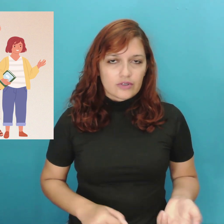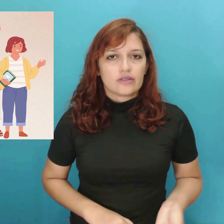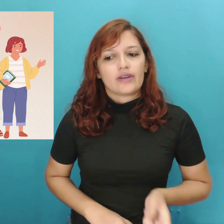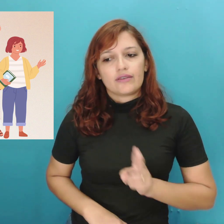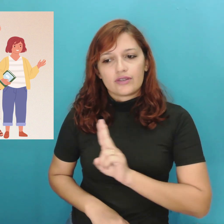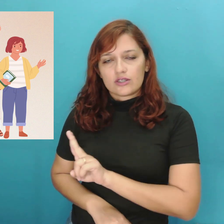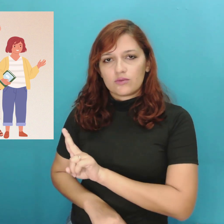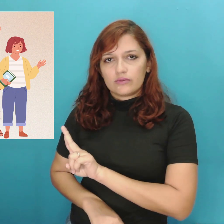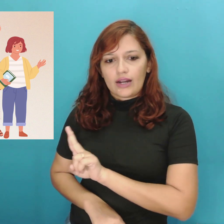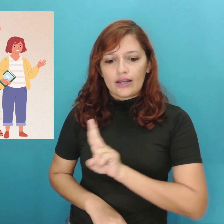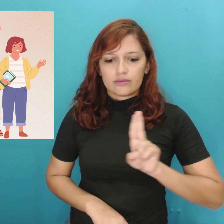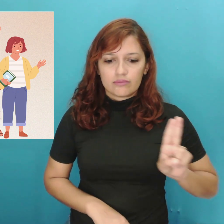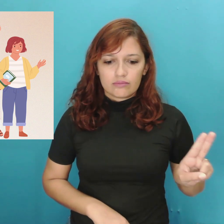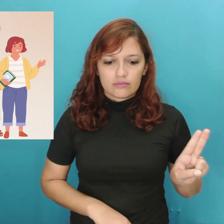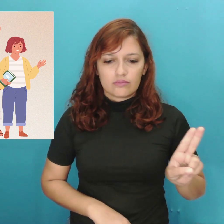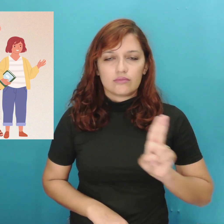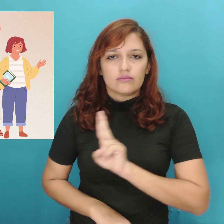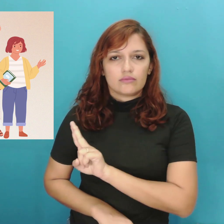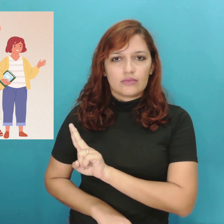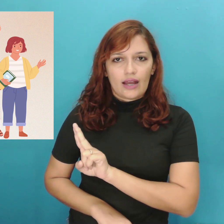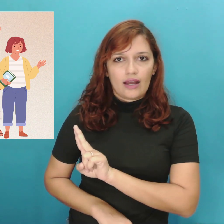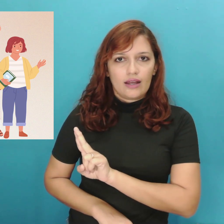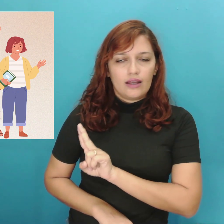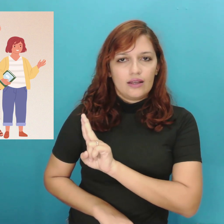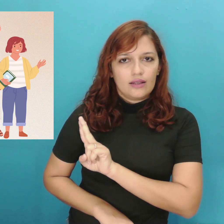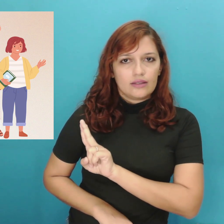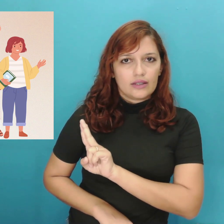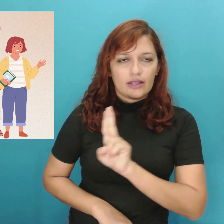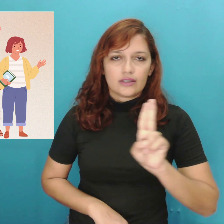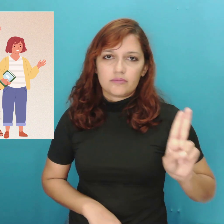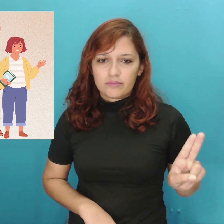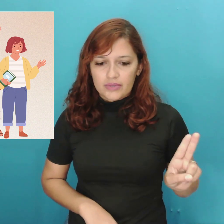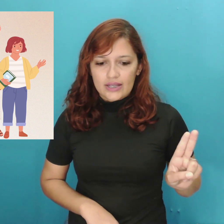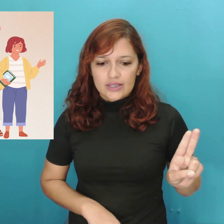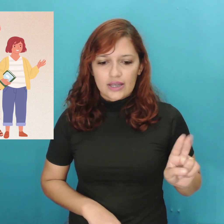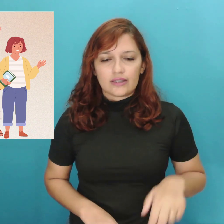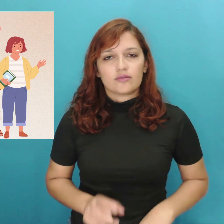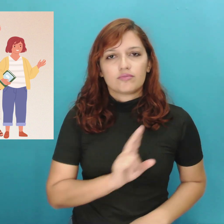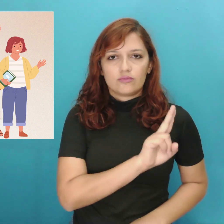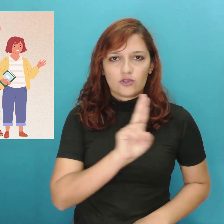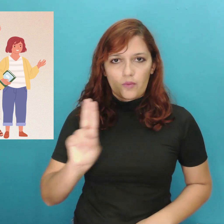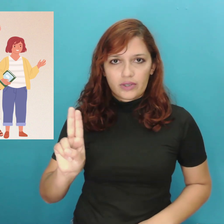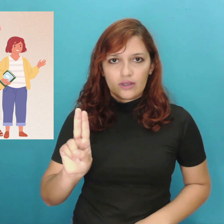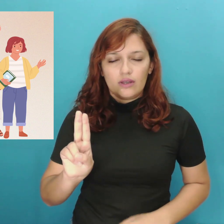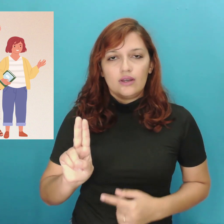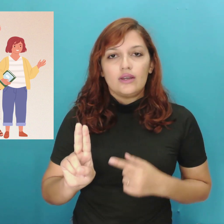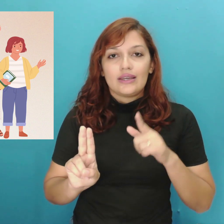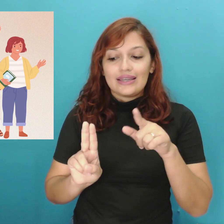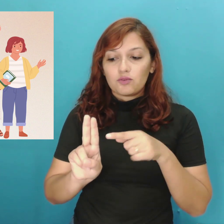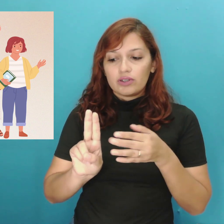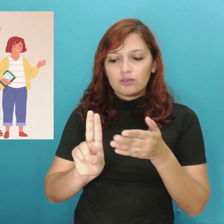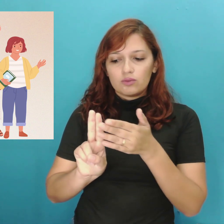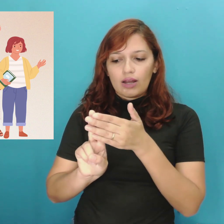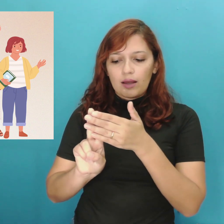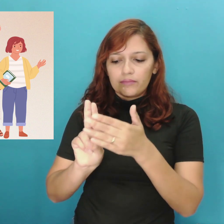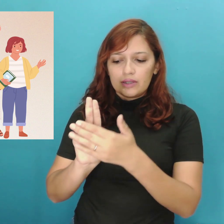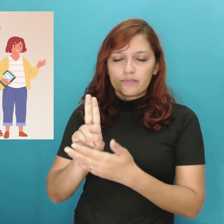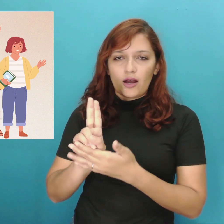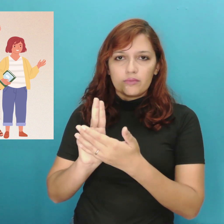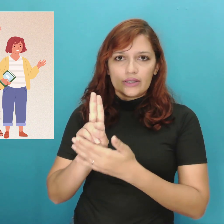vai fazer o contrário, da direita para a esquerda. Não. E quando a minha palma da